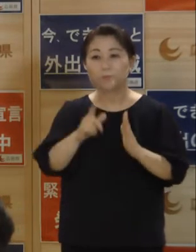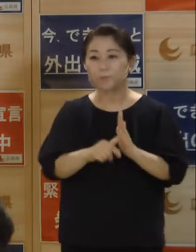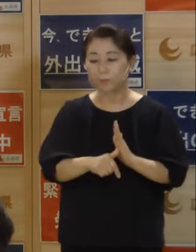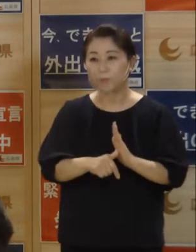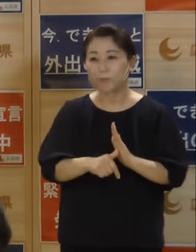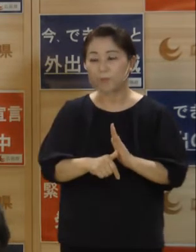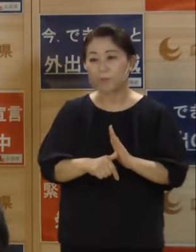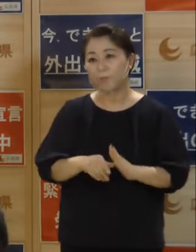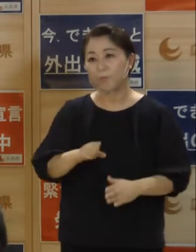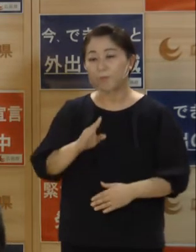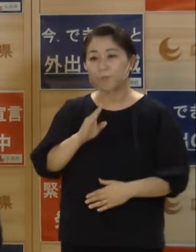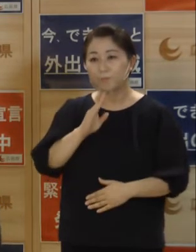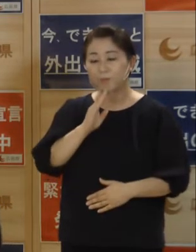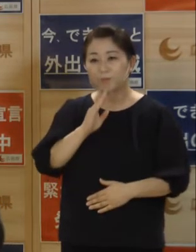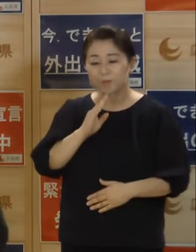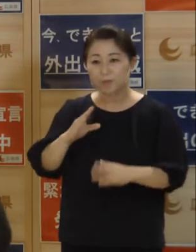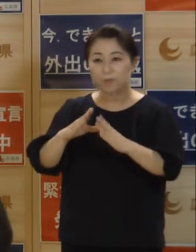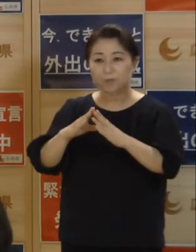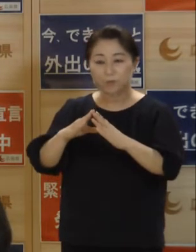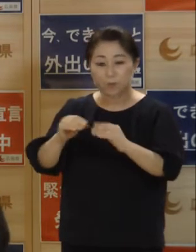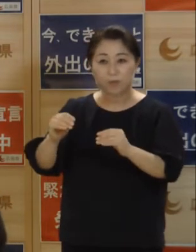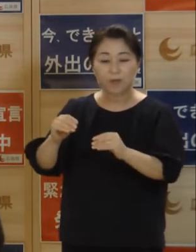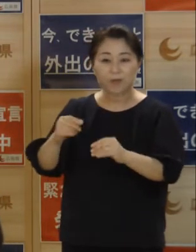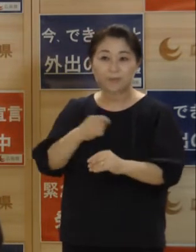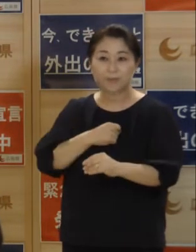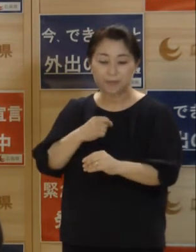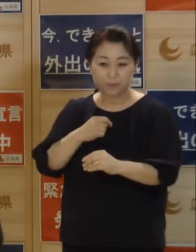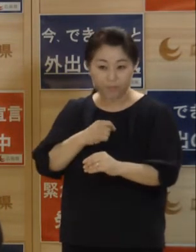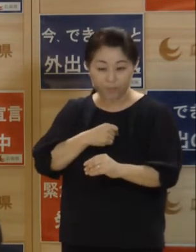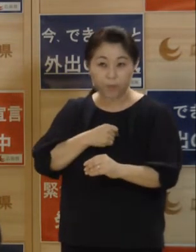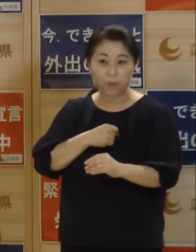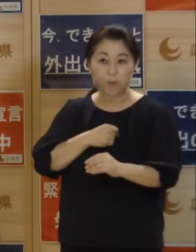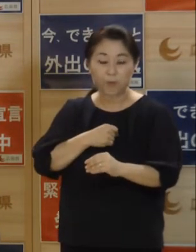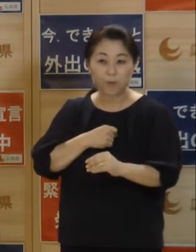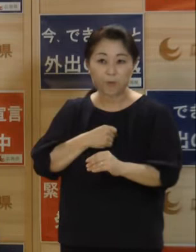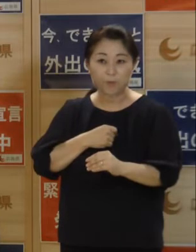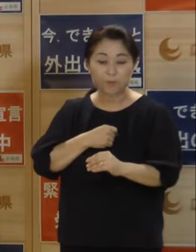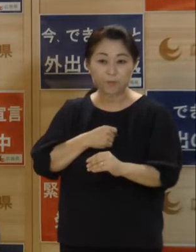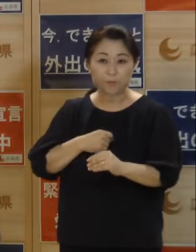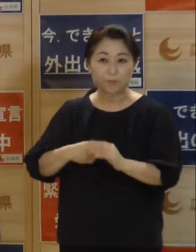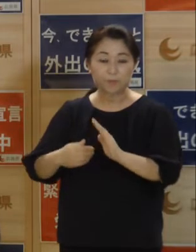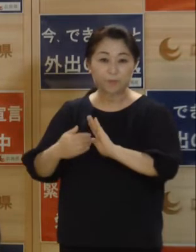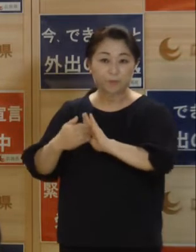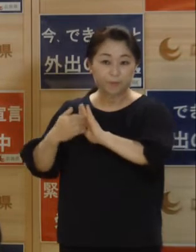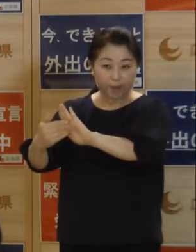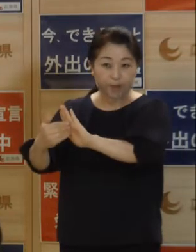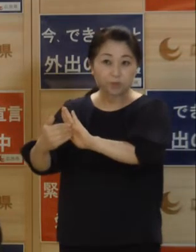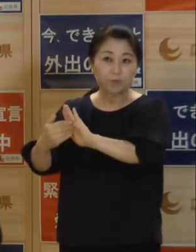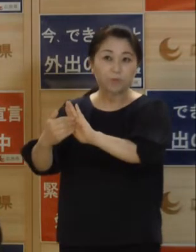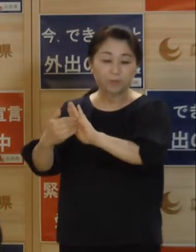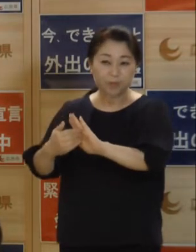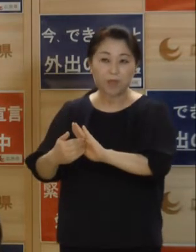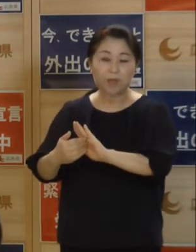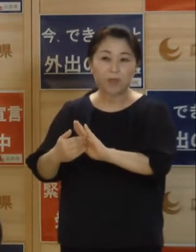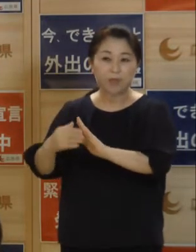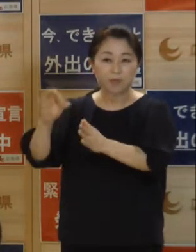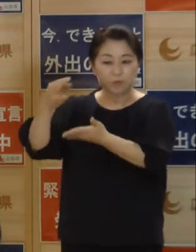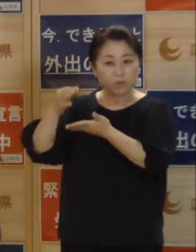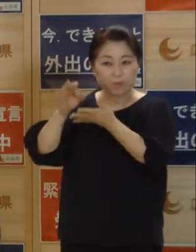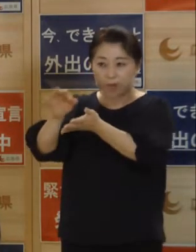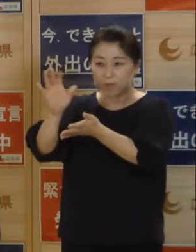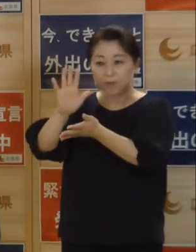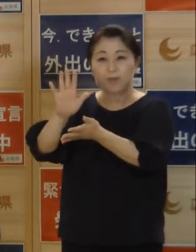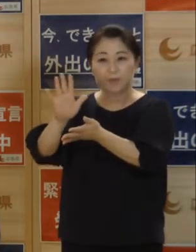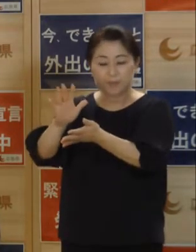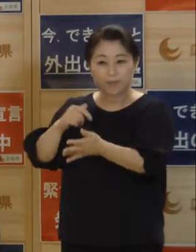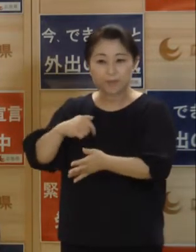まさに国会議員を弾圧をして、そして、まあ、給与を払わないようにしてですね、そして実質的に